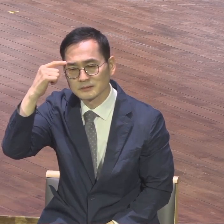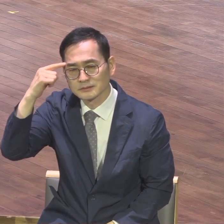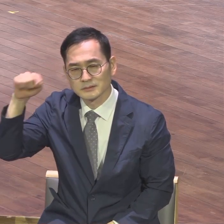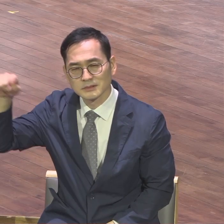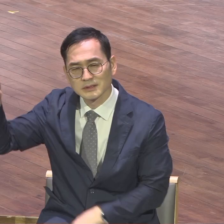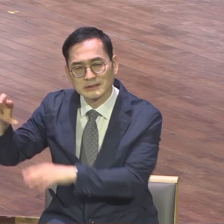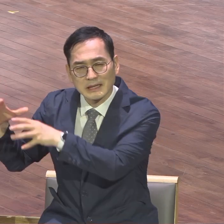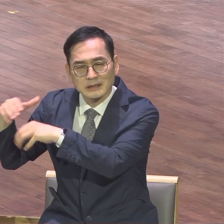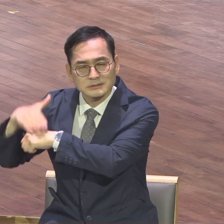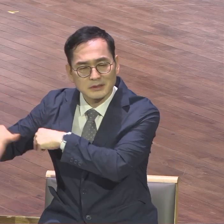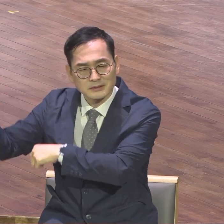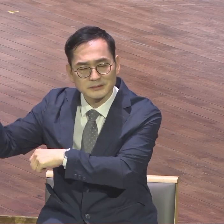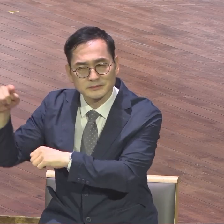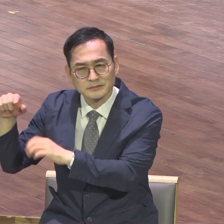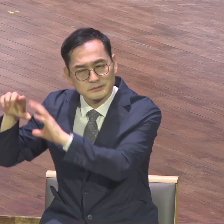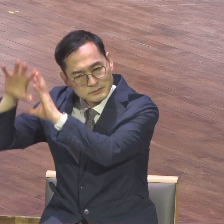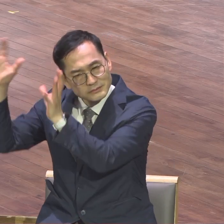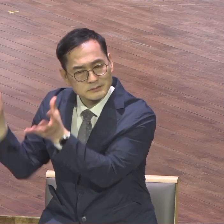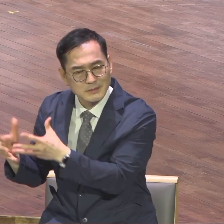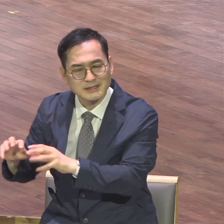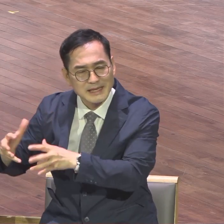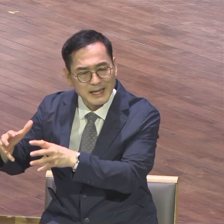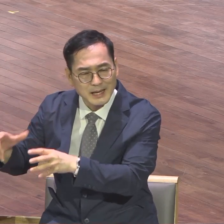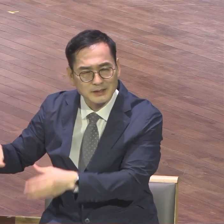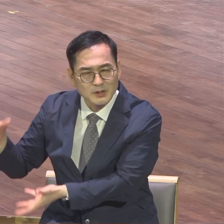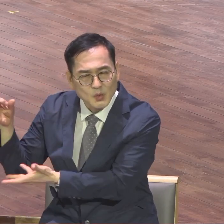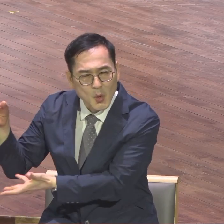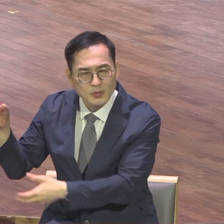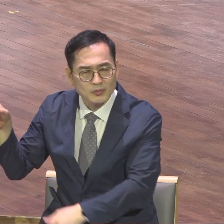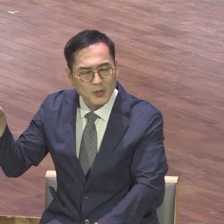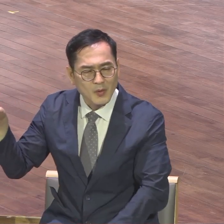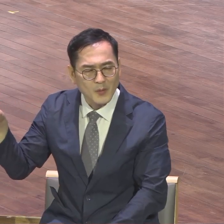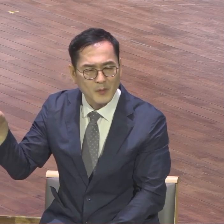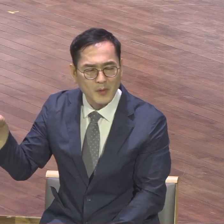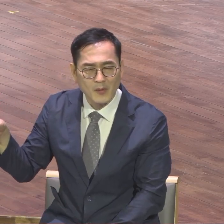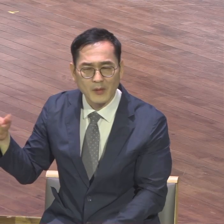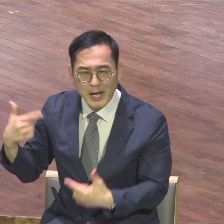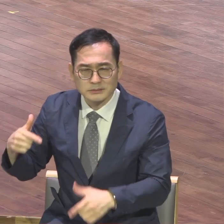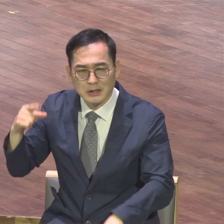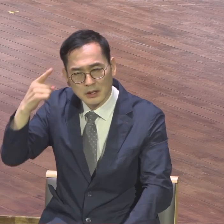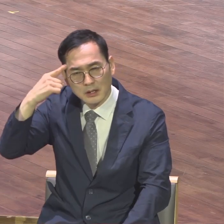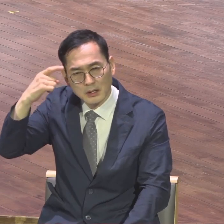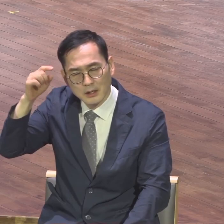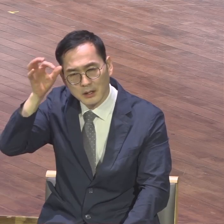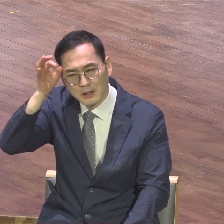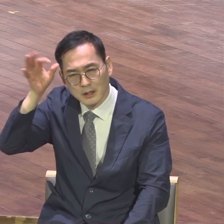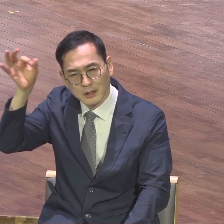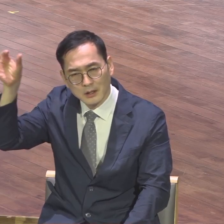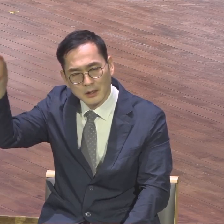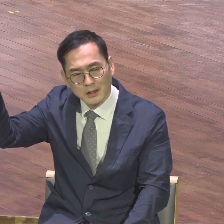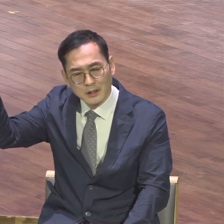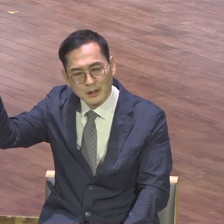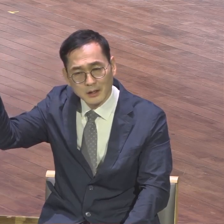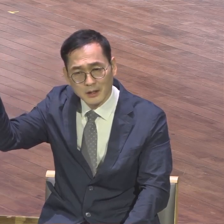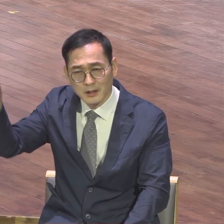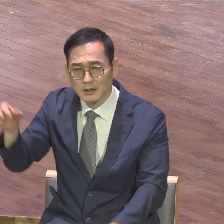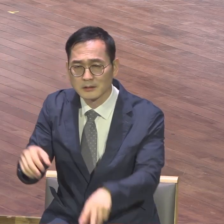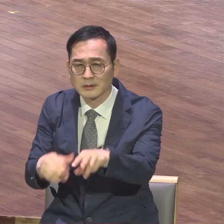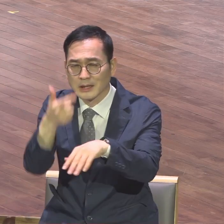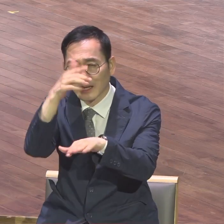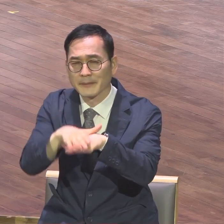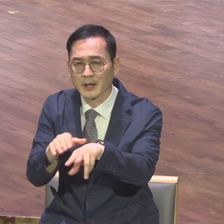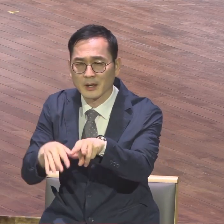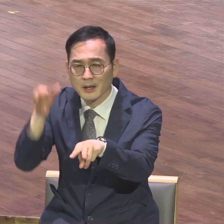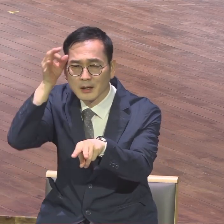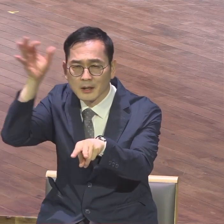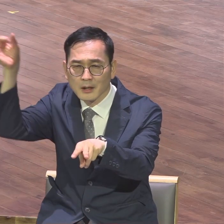1절 11장 세상적인 것 물론 필요합니다. 육체를 있기 때문에 필요하지만 이것이 우리의